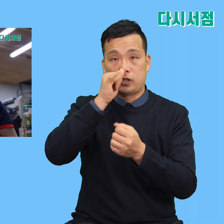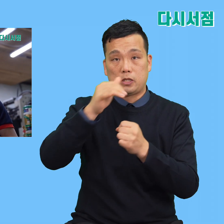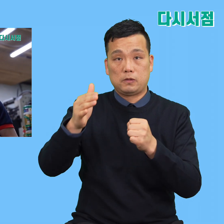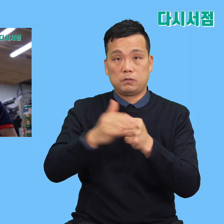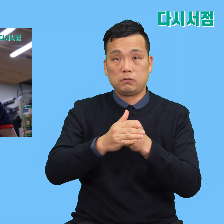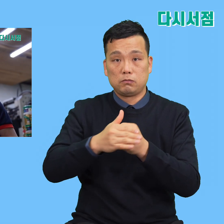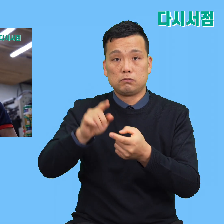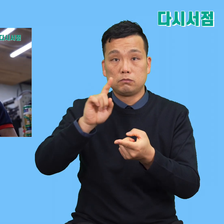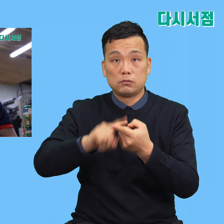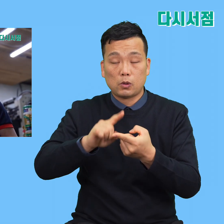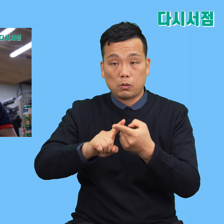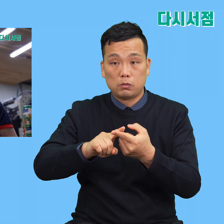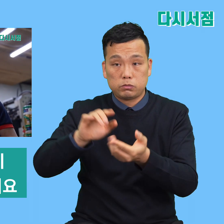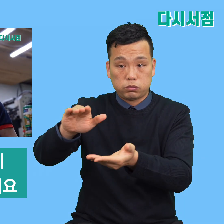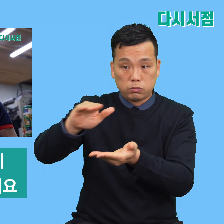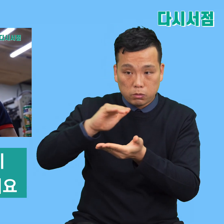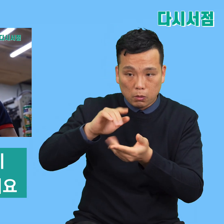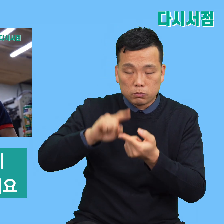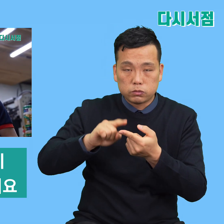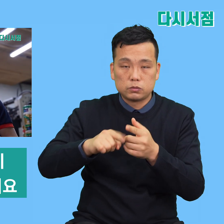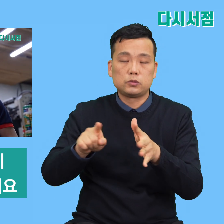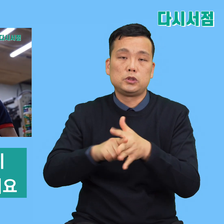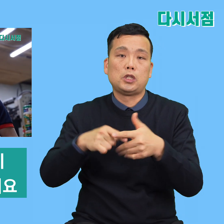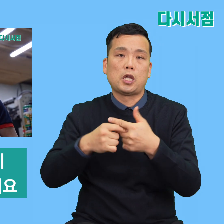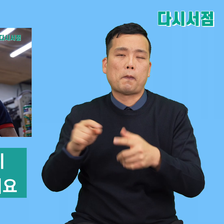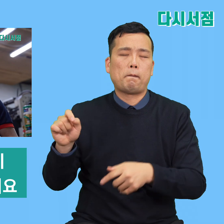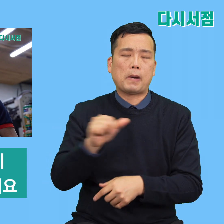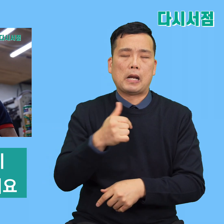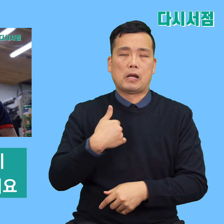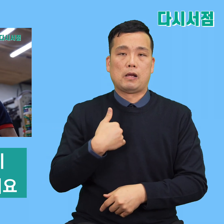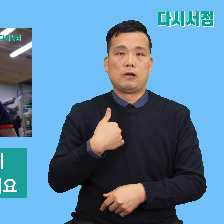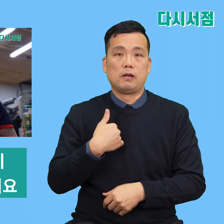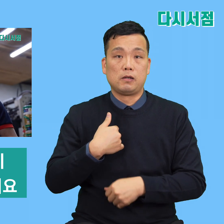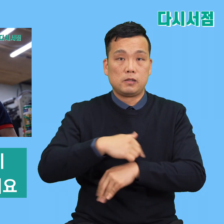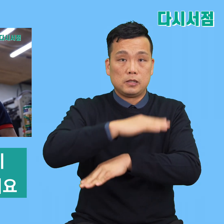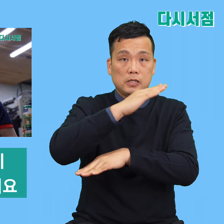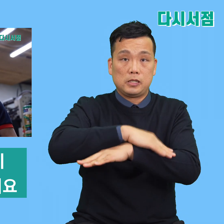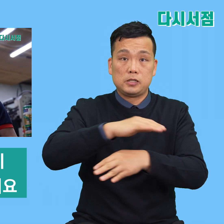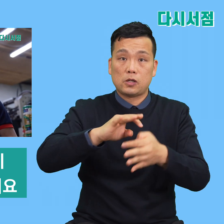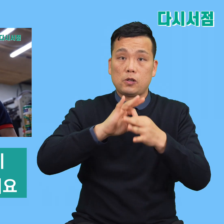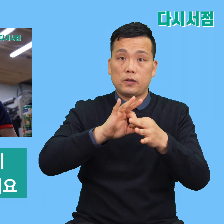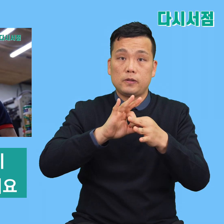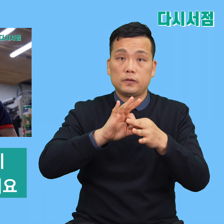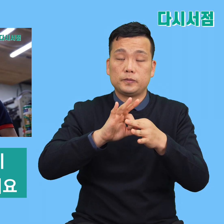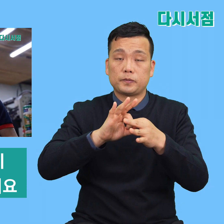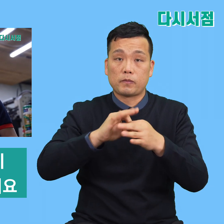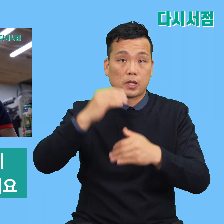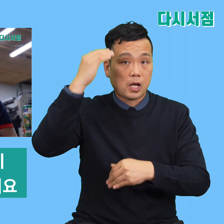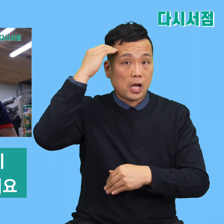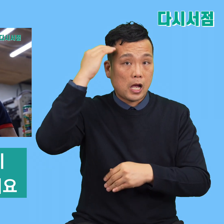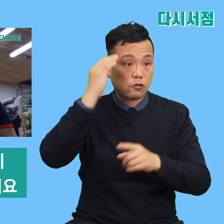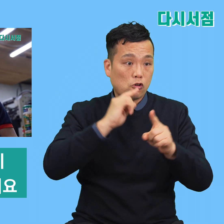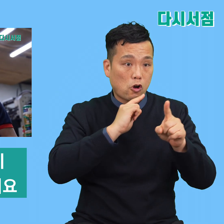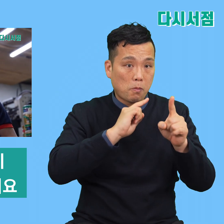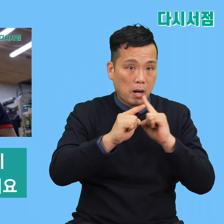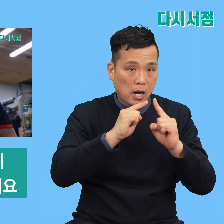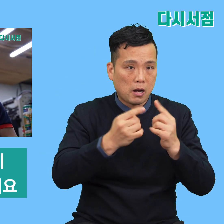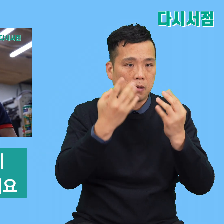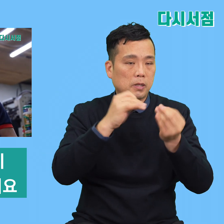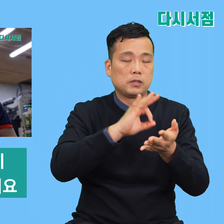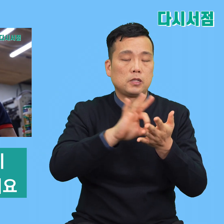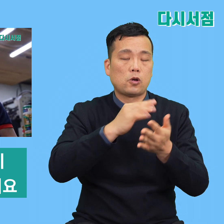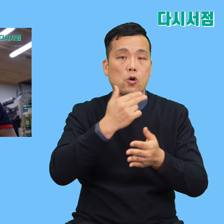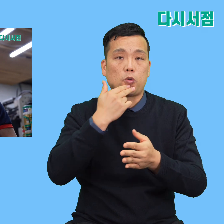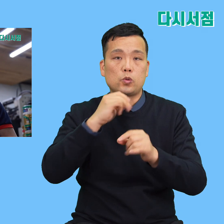업종이니까 그걸 빨리 파악을 할 수가 있는데, 그러니까 이 인쇄라는 그 한국말이 거의 80%